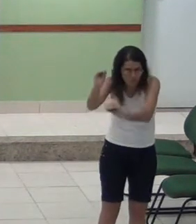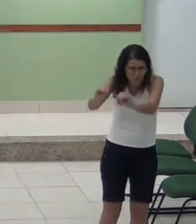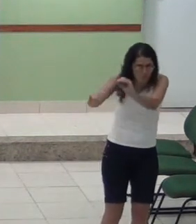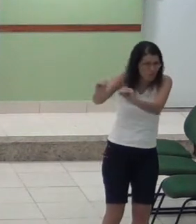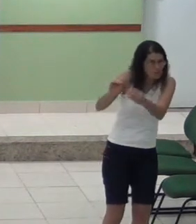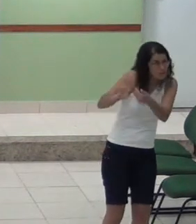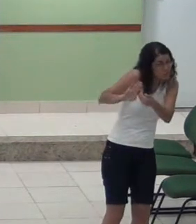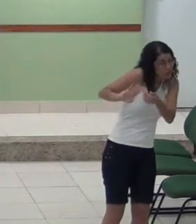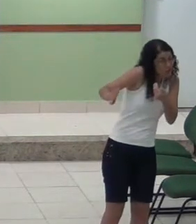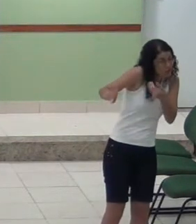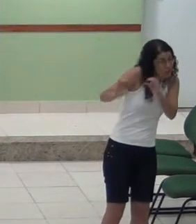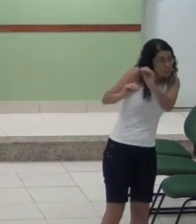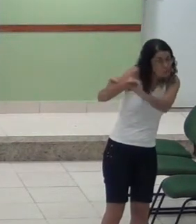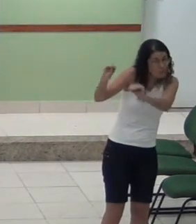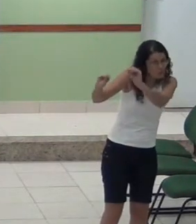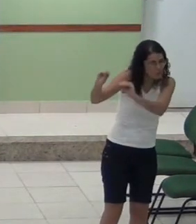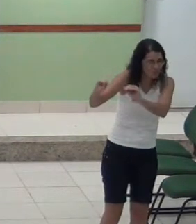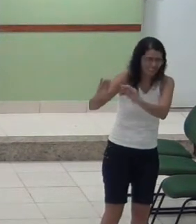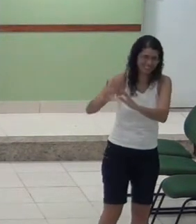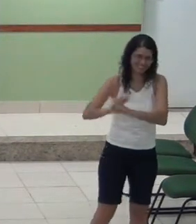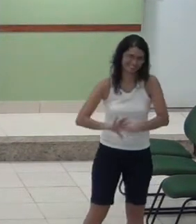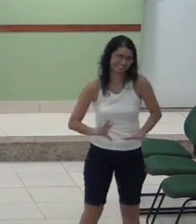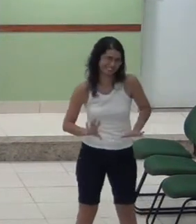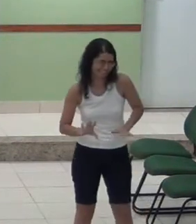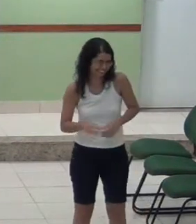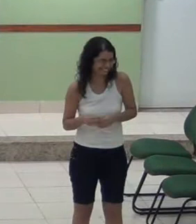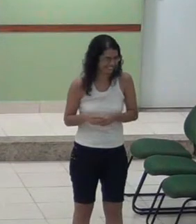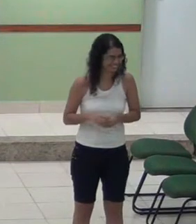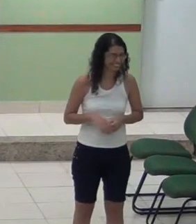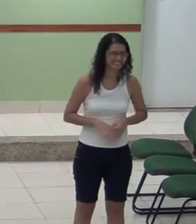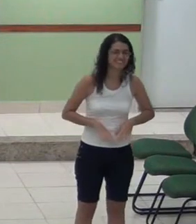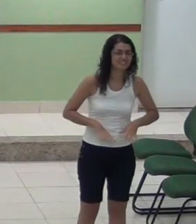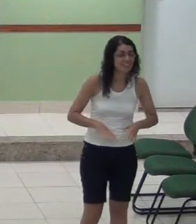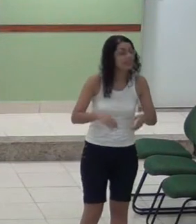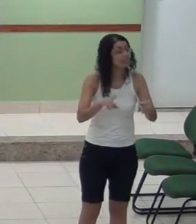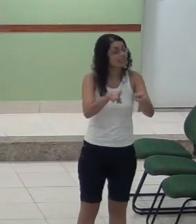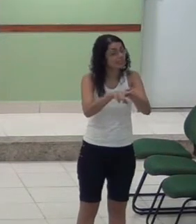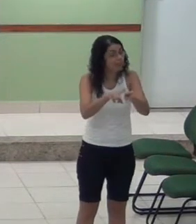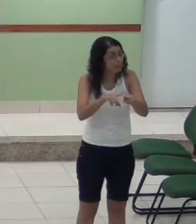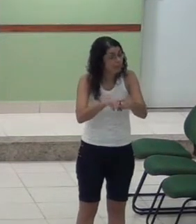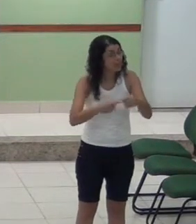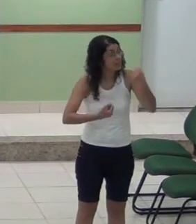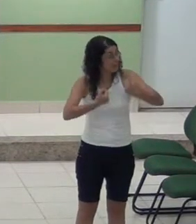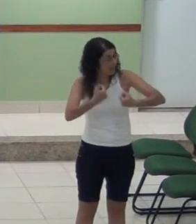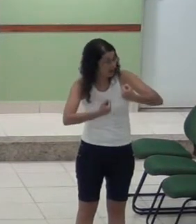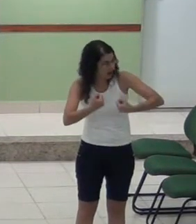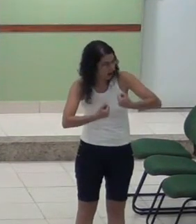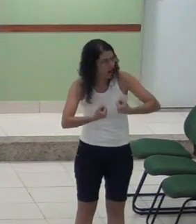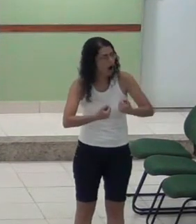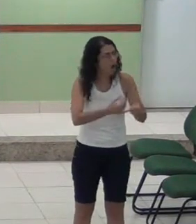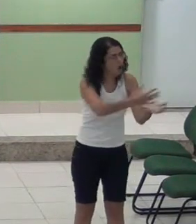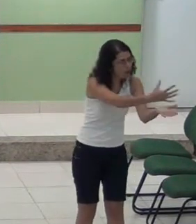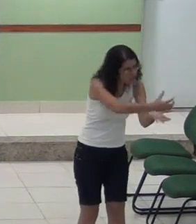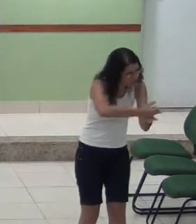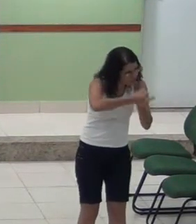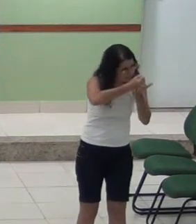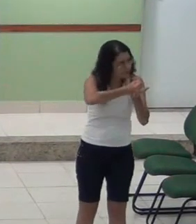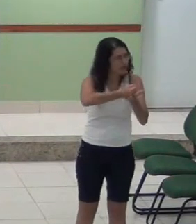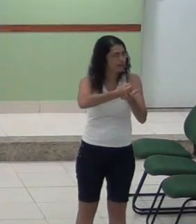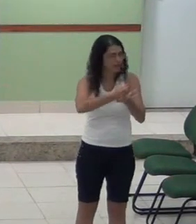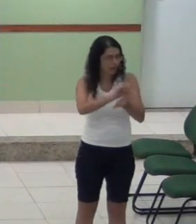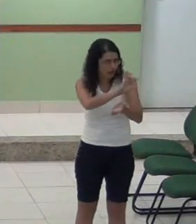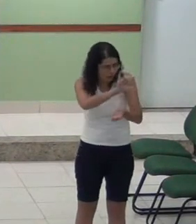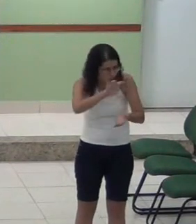oferecer carona para alguém, sem perguntar se você pode servir a pessoa em alguma coisa. Irmãos, nós estamos